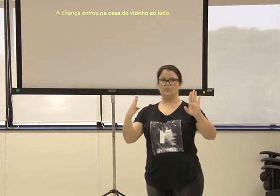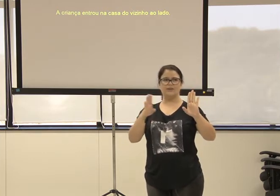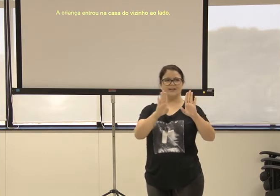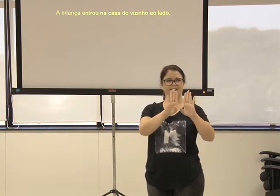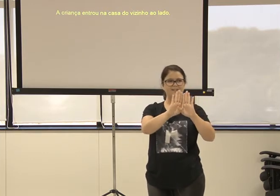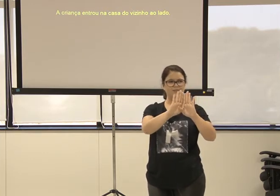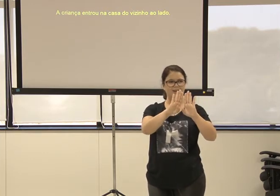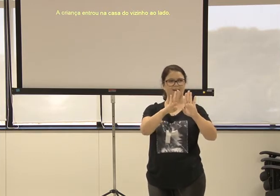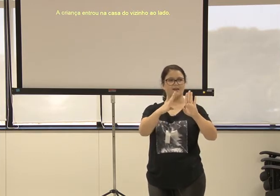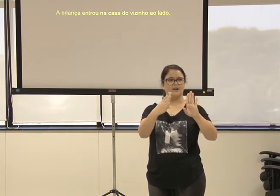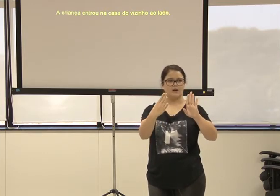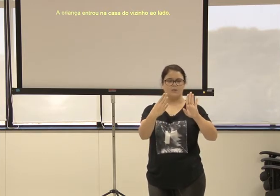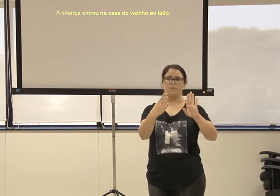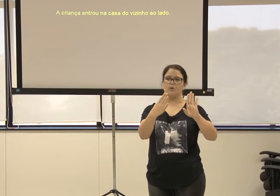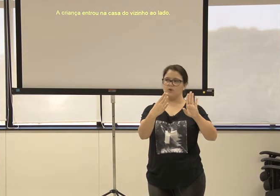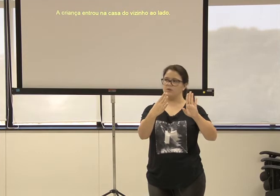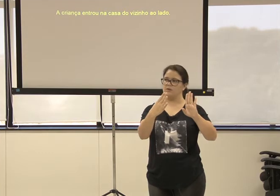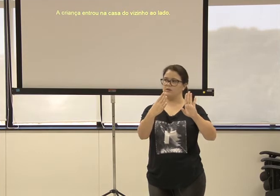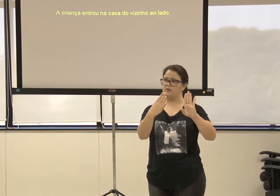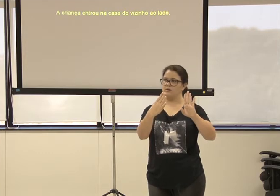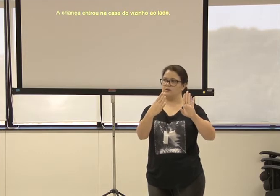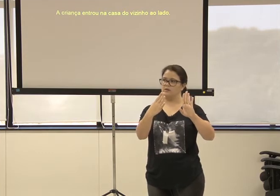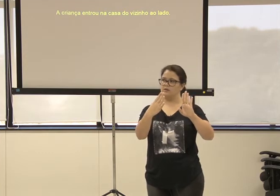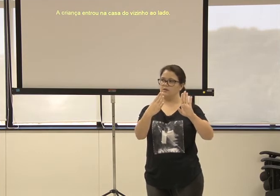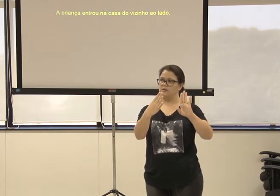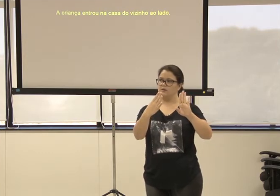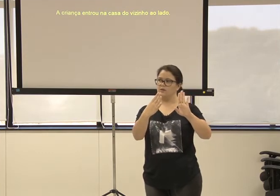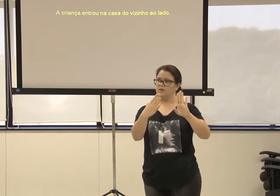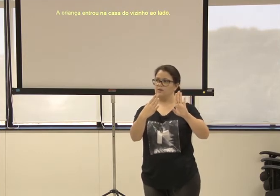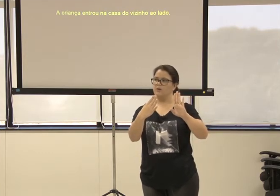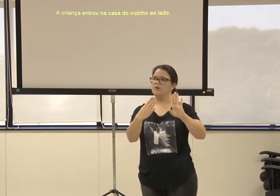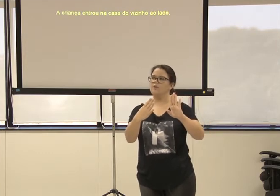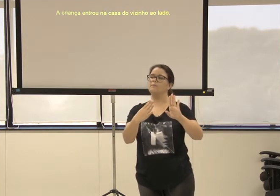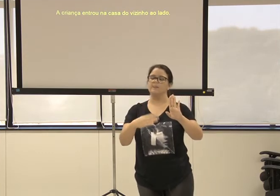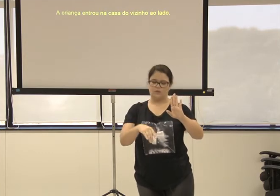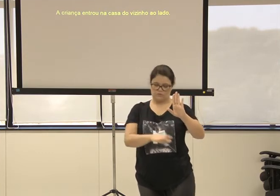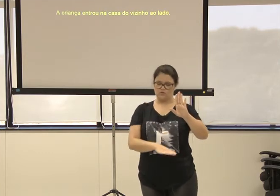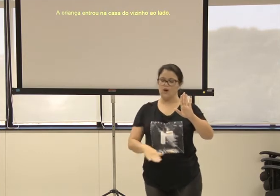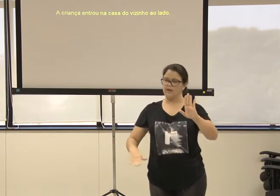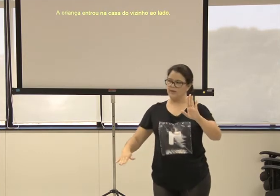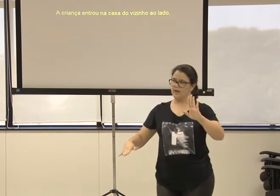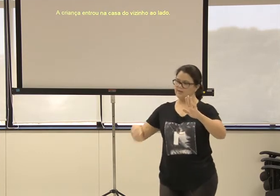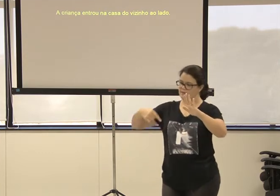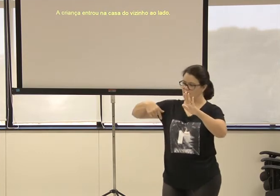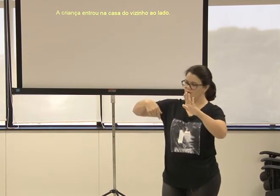Porque isso é... Aí você incorporou a criança, não? Você tem Só a criança e